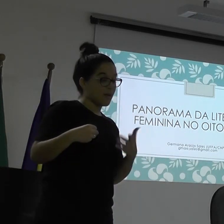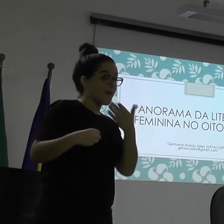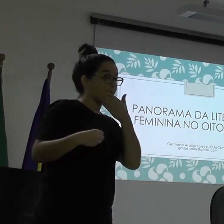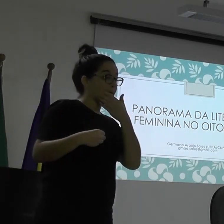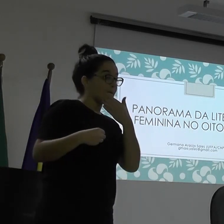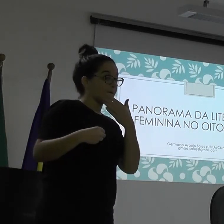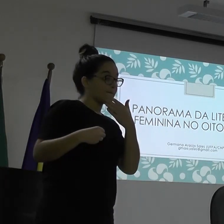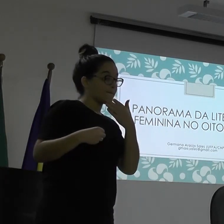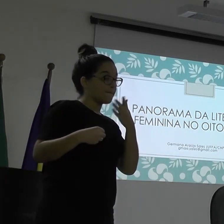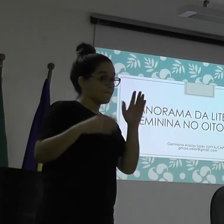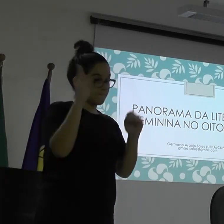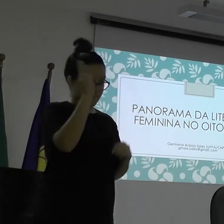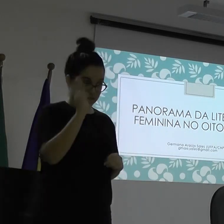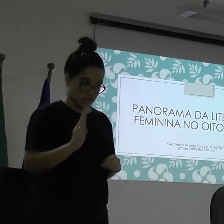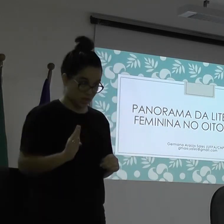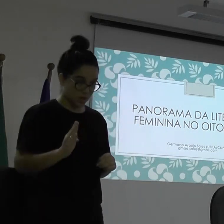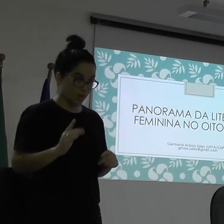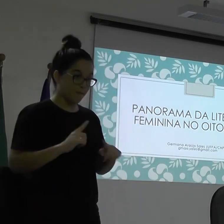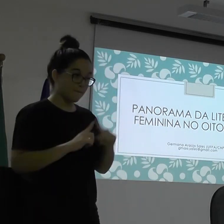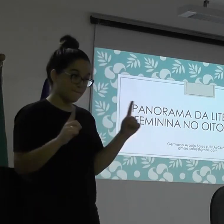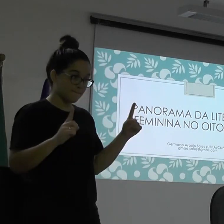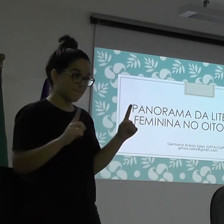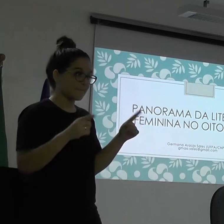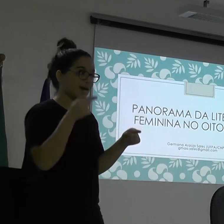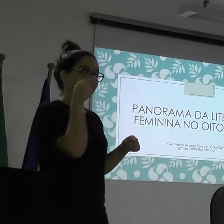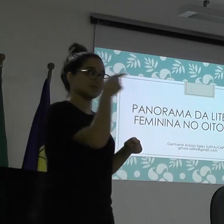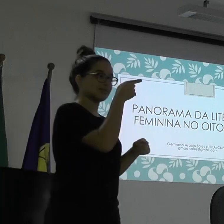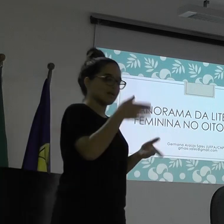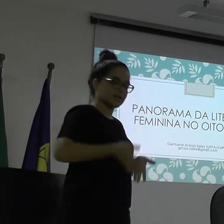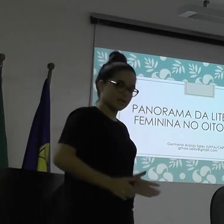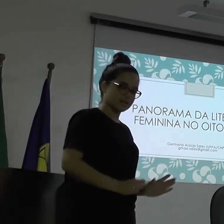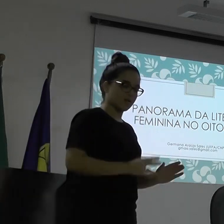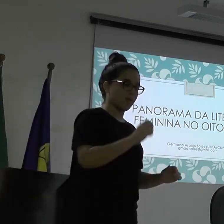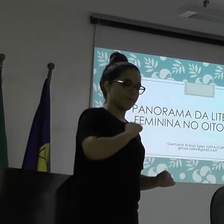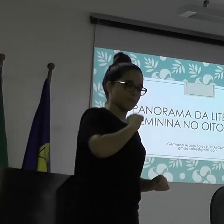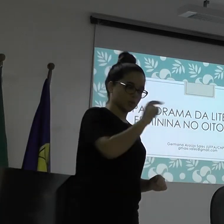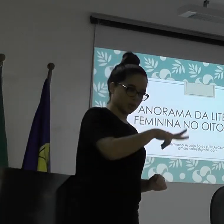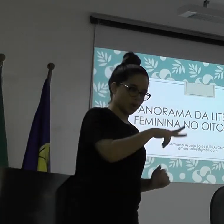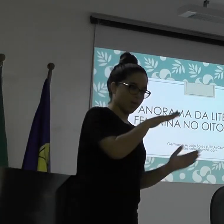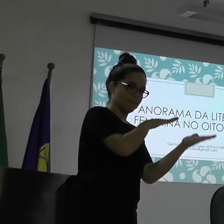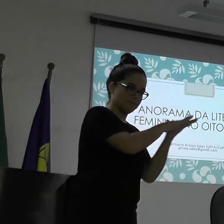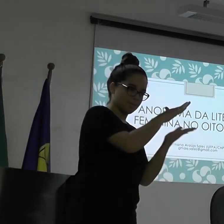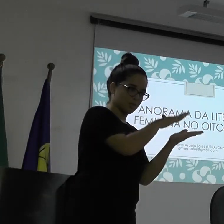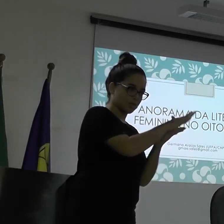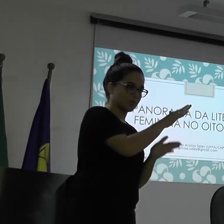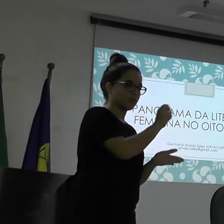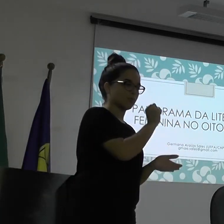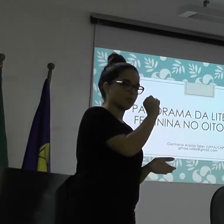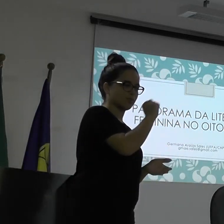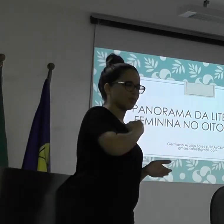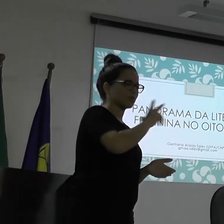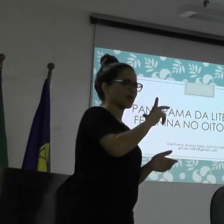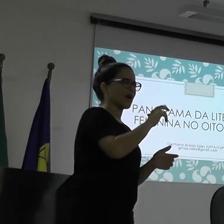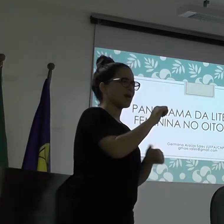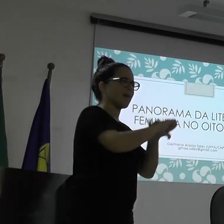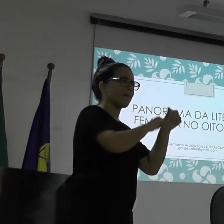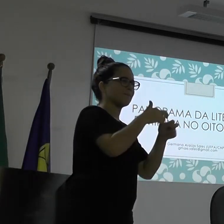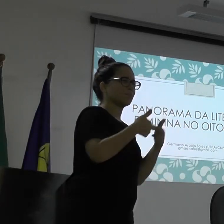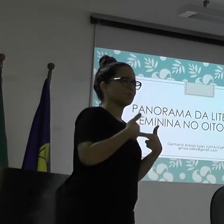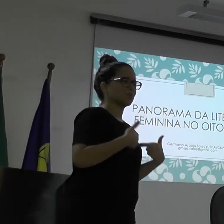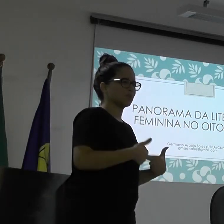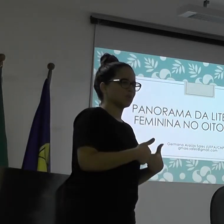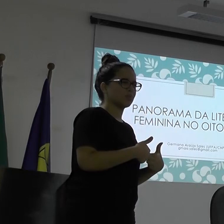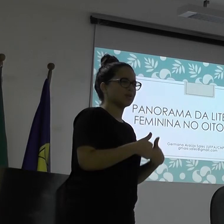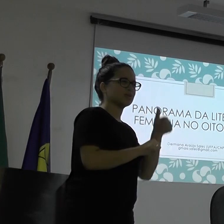em Portugal, romance foi publicado em Portugal, e aí depois o romance muda de nome, enfim, é uma história meio